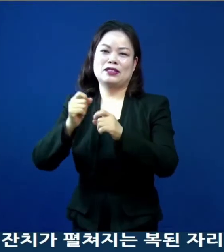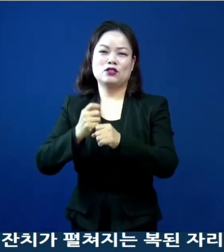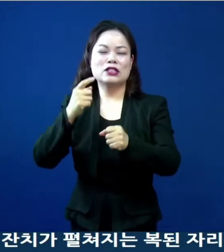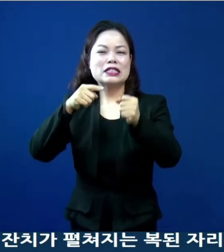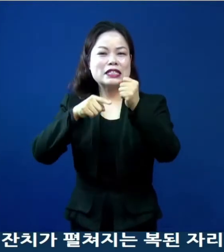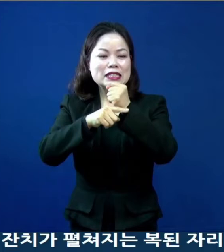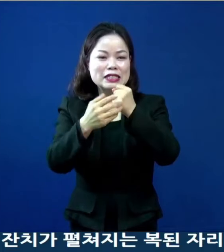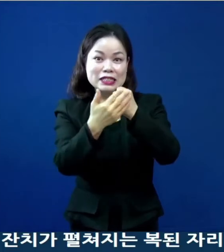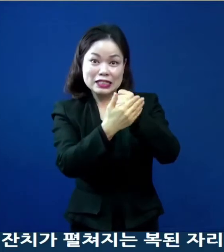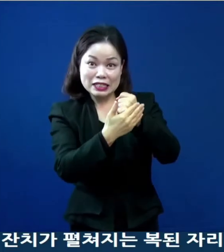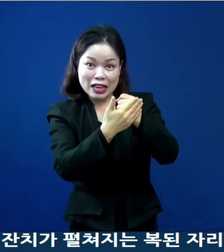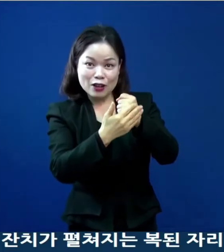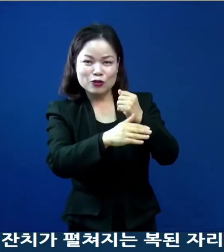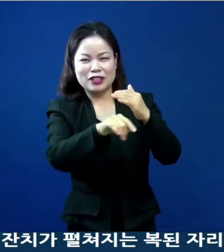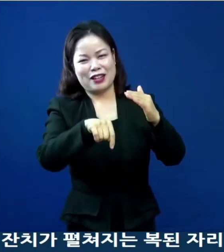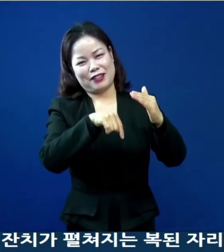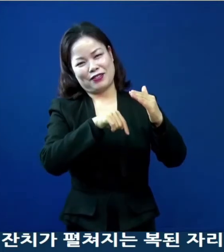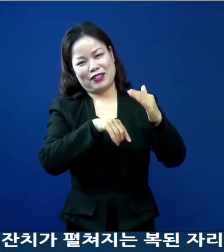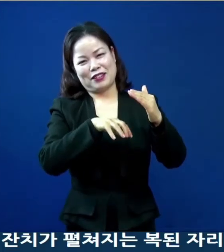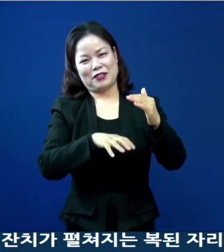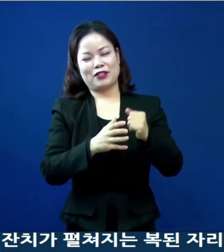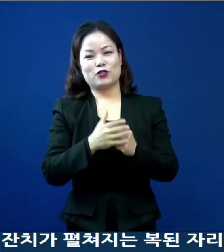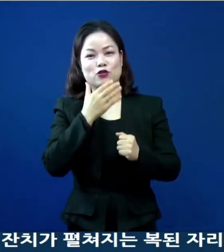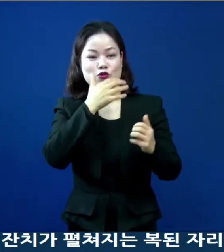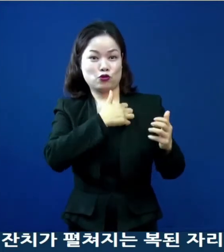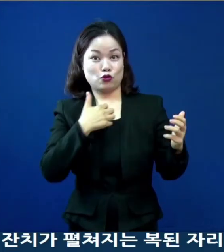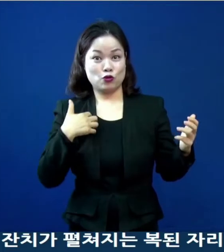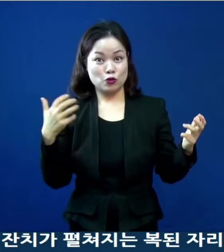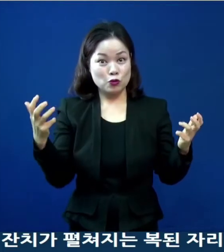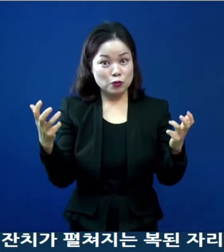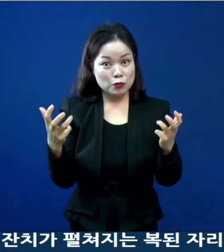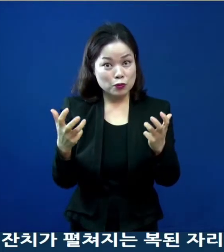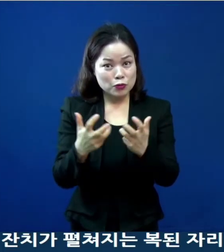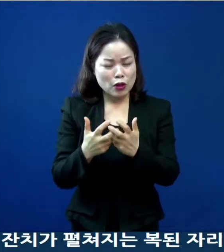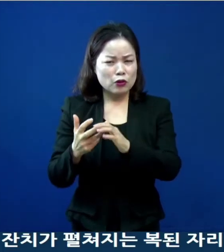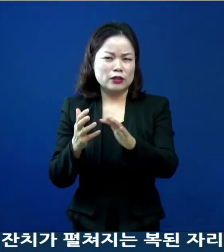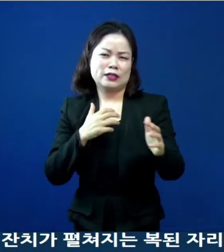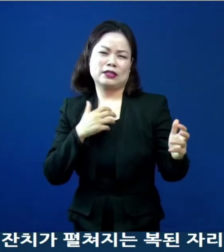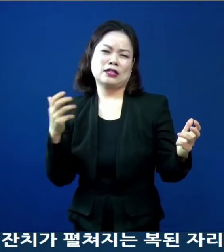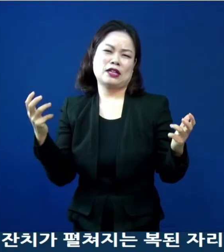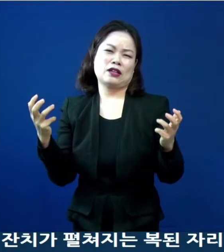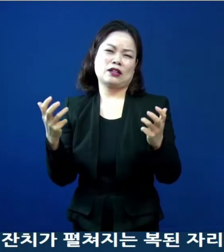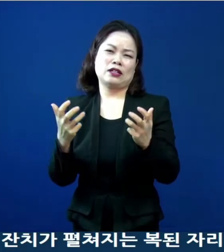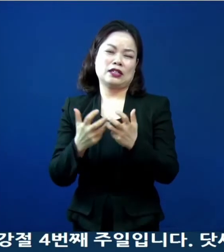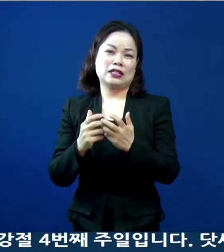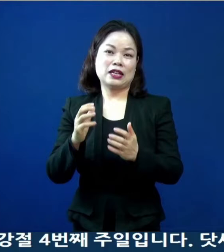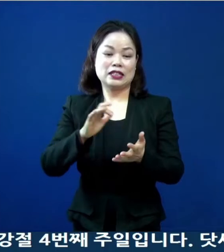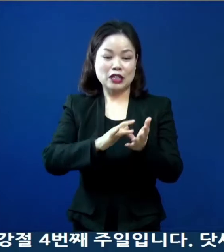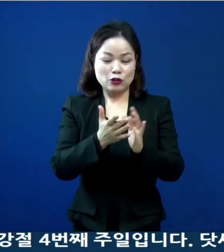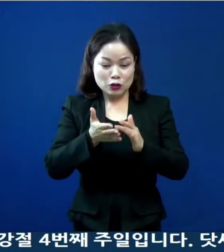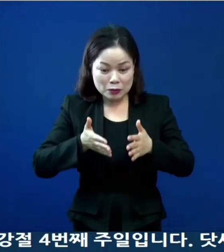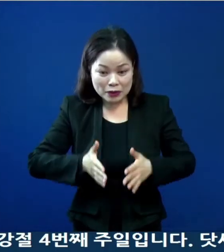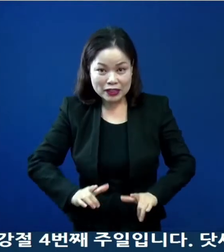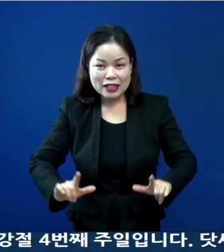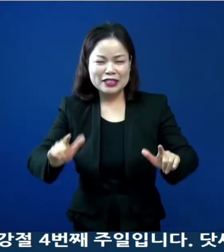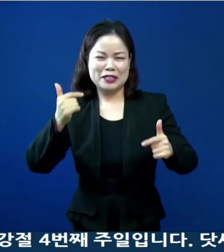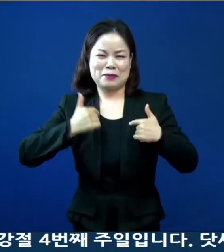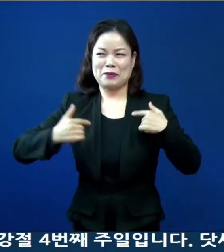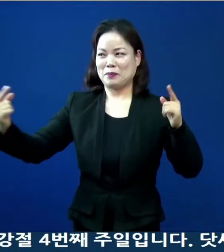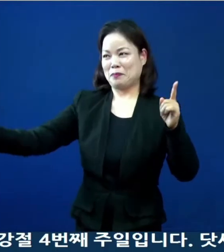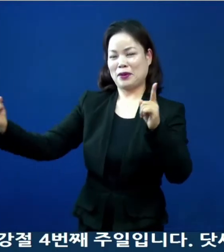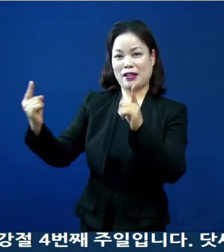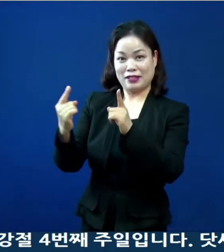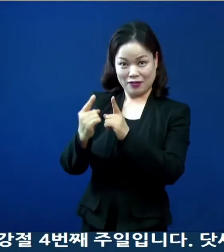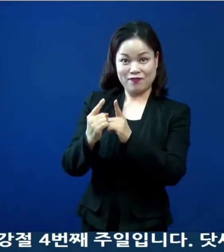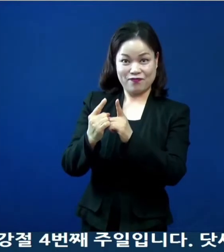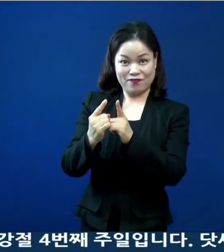뜻, 은혜 우리 가운데 충만하여서 우리를 채우다가 성탄절을 더욱더 기쁘게